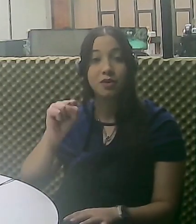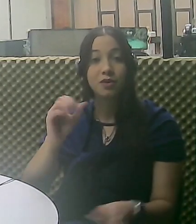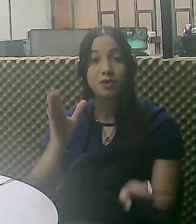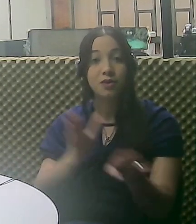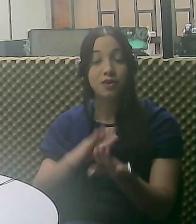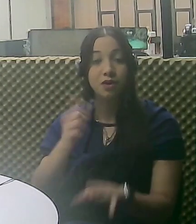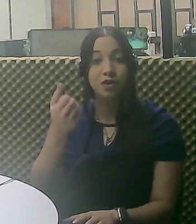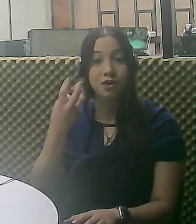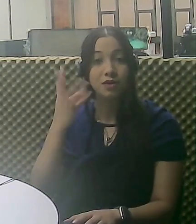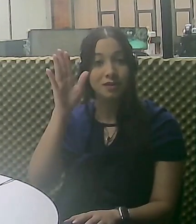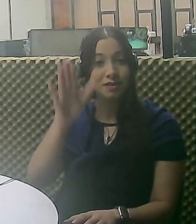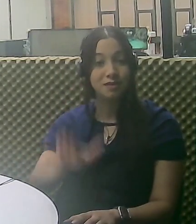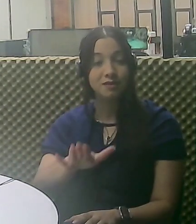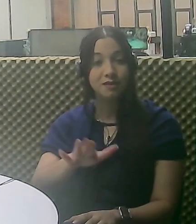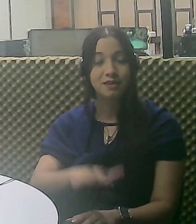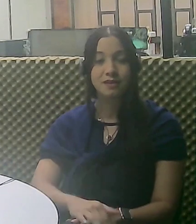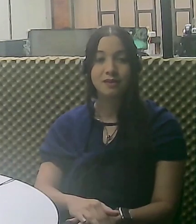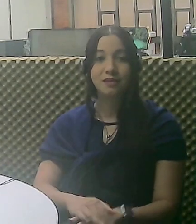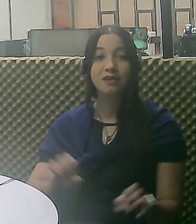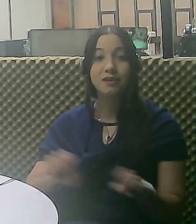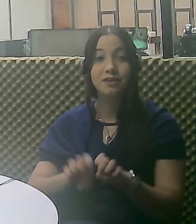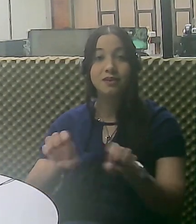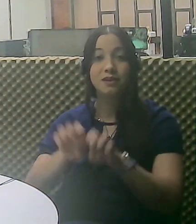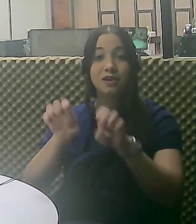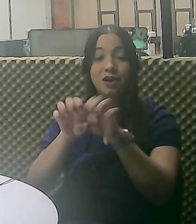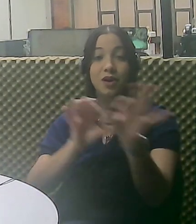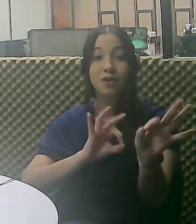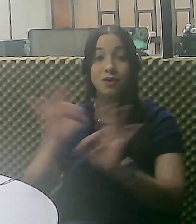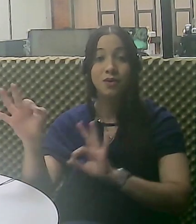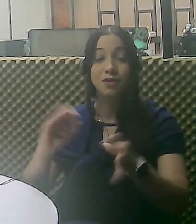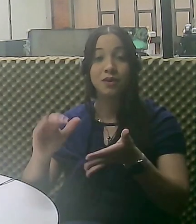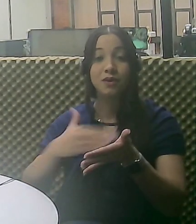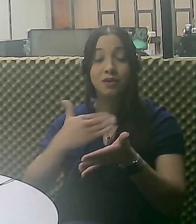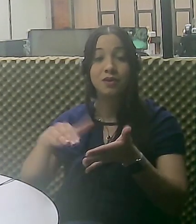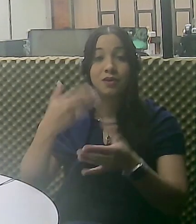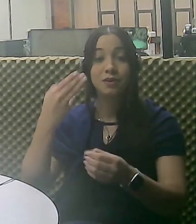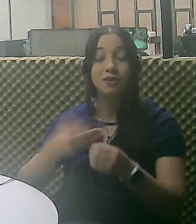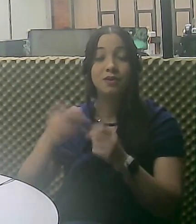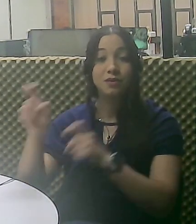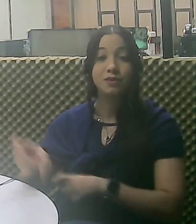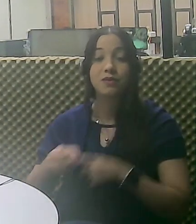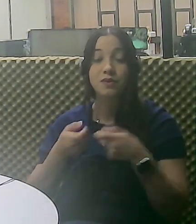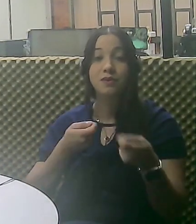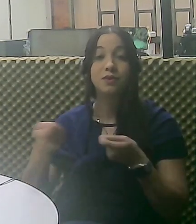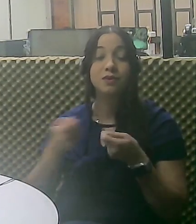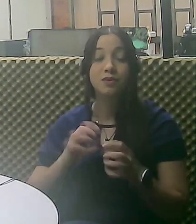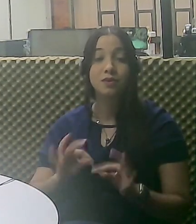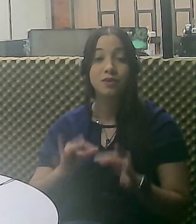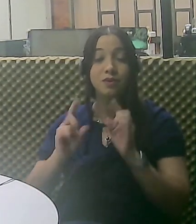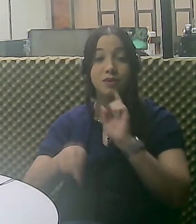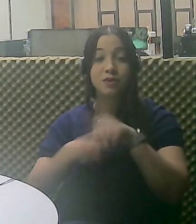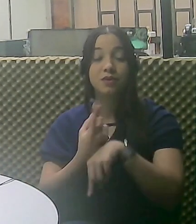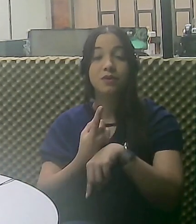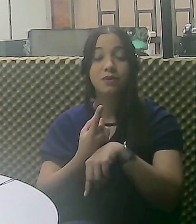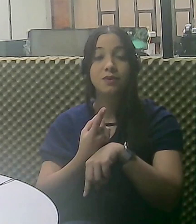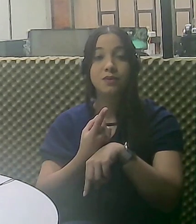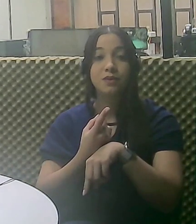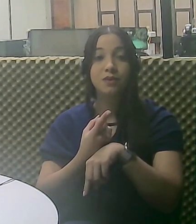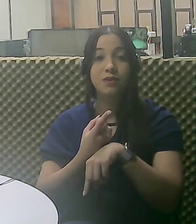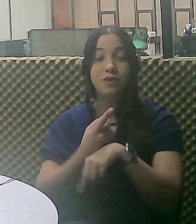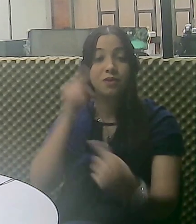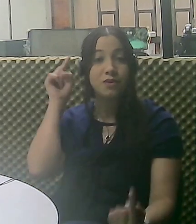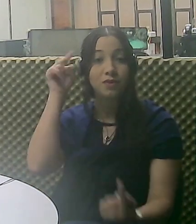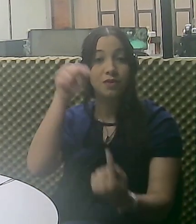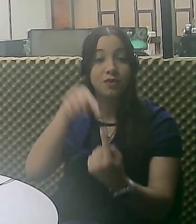à 1 da tarde. A estrutura organizada pela Secretaria Municipal de Agronegócio, Economia e Inovação é